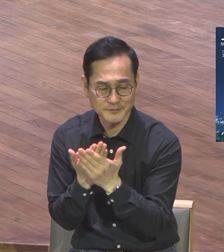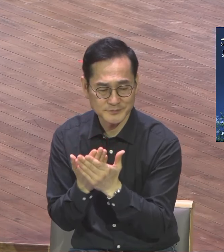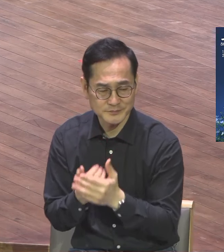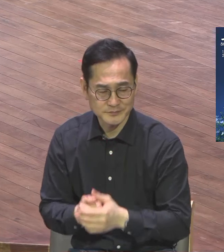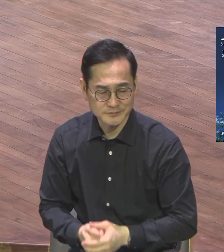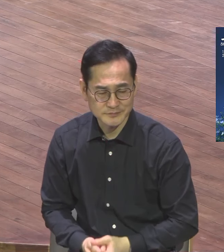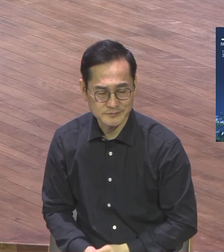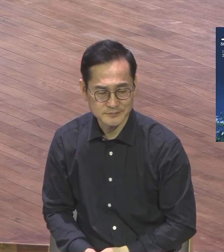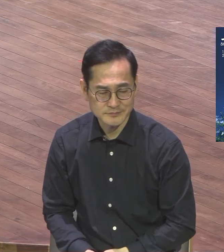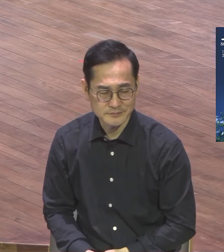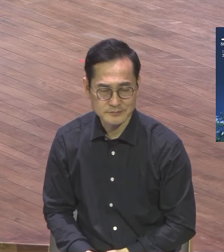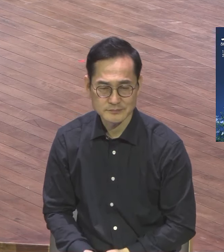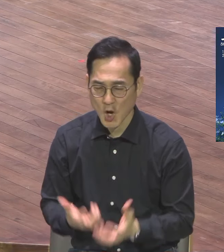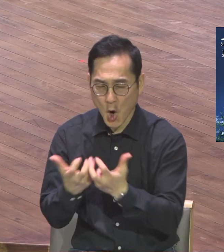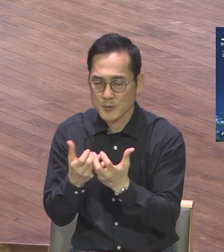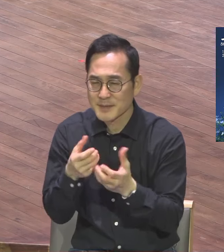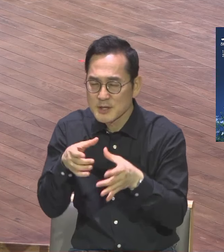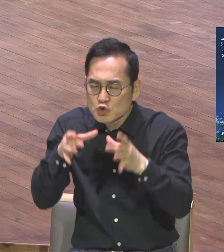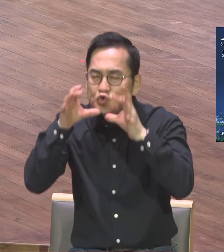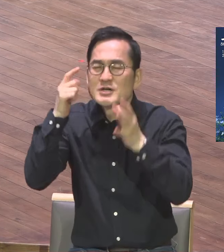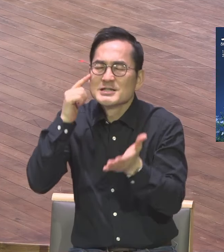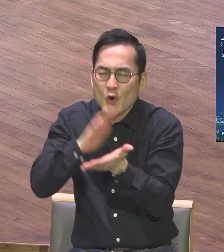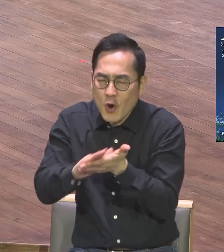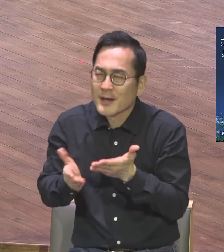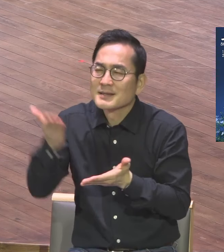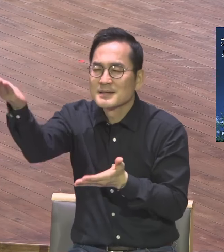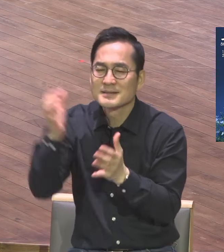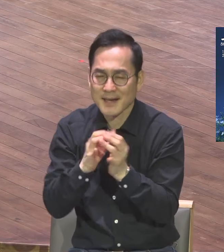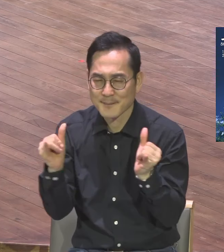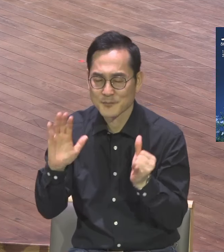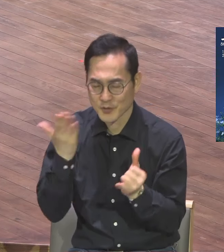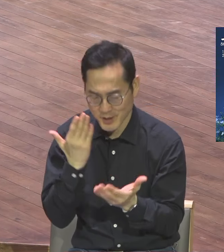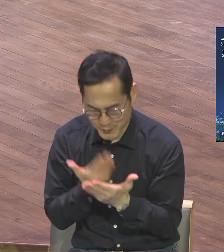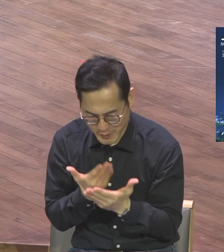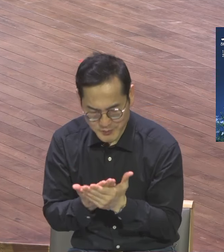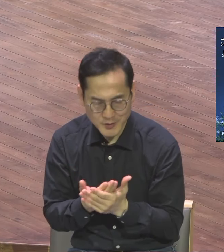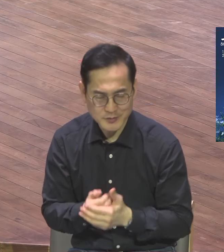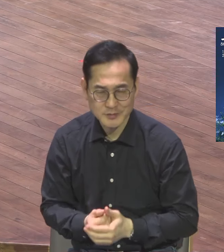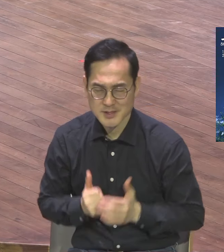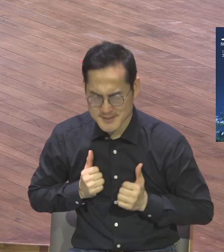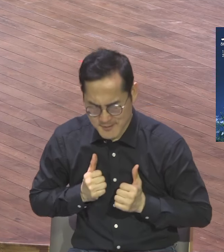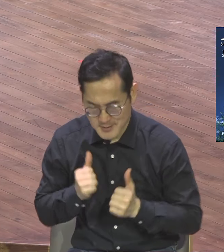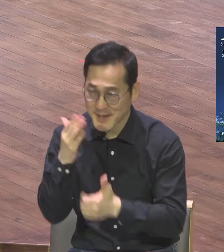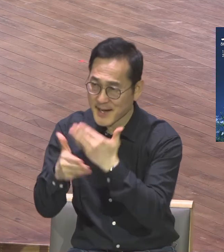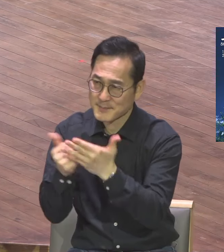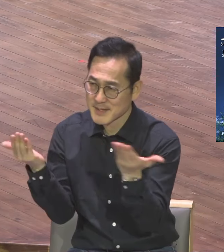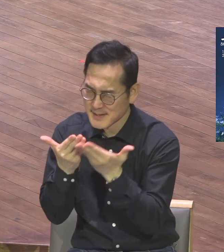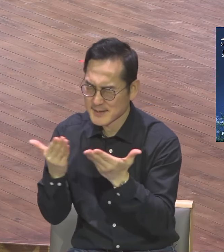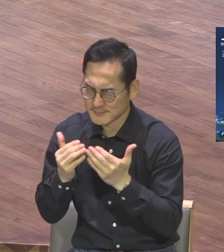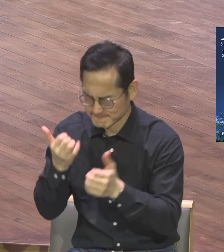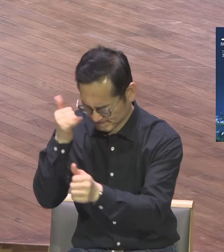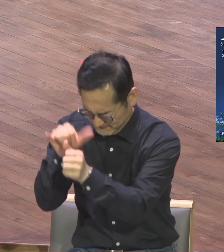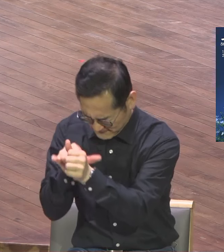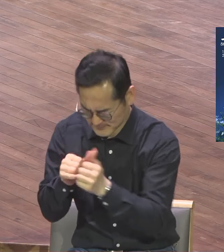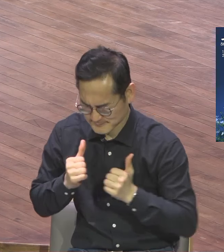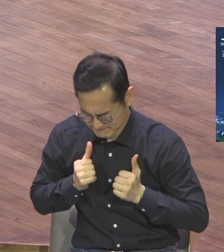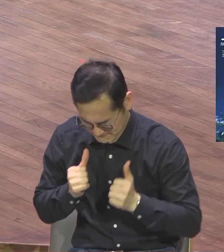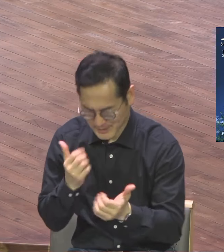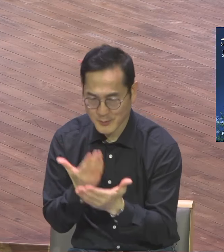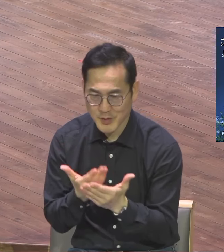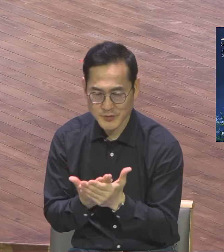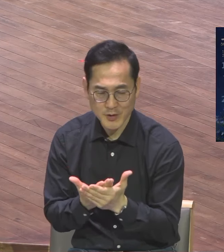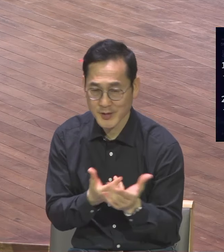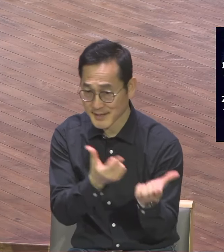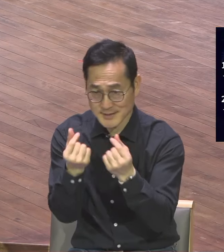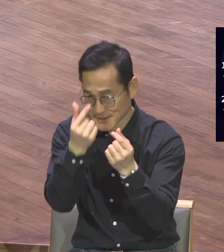정말 얼음 냉수 같은 충성된 사자 되게 하여 주옵소서. 부지런한 하나님의 사람 되게 하여 주옵소서.